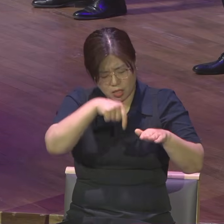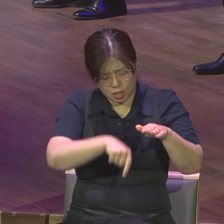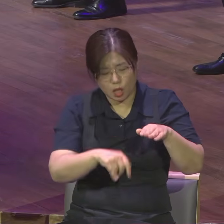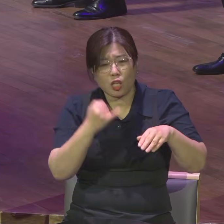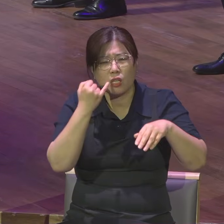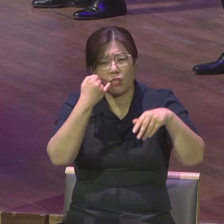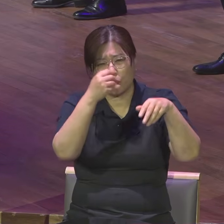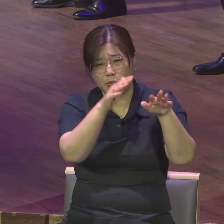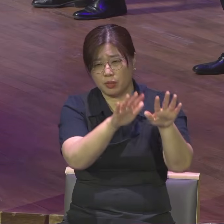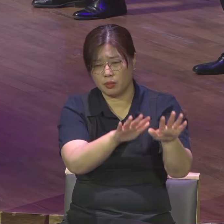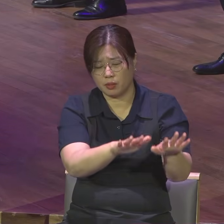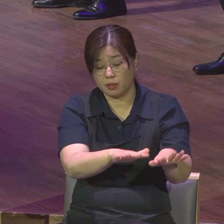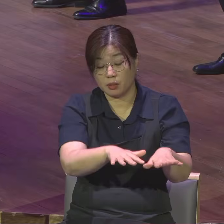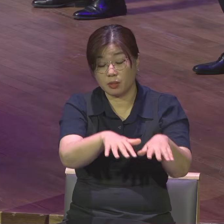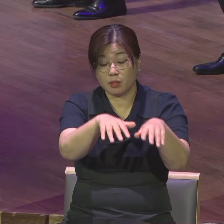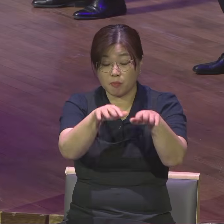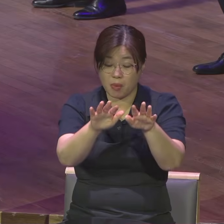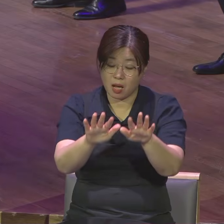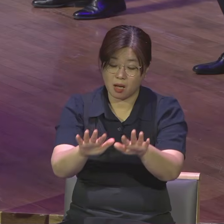이 깊은